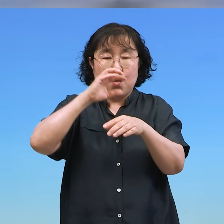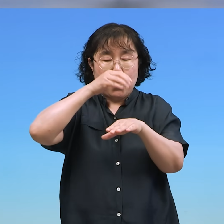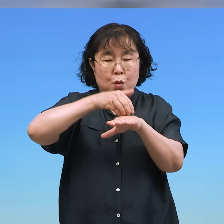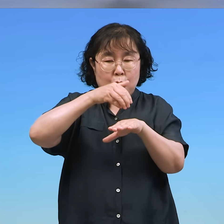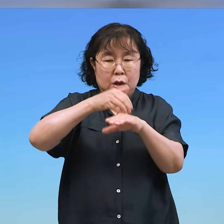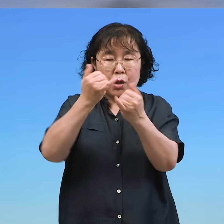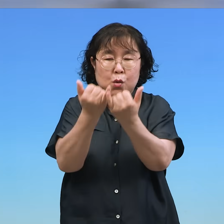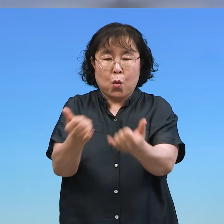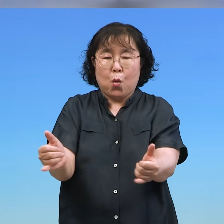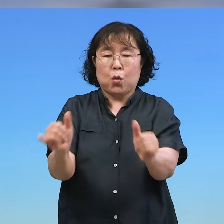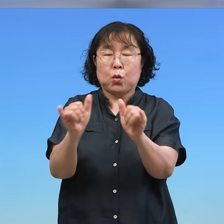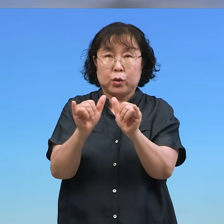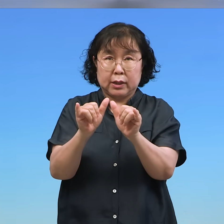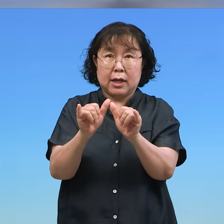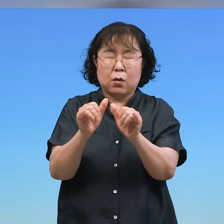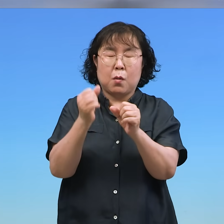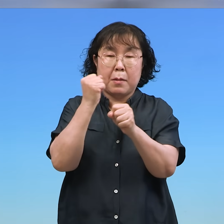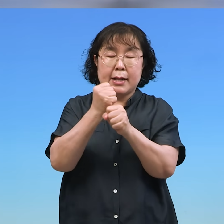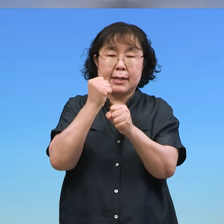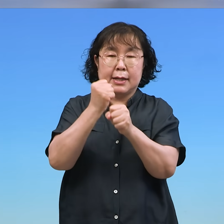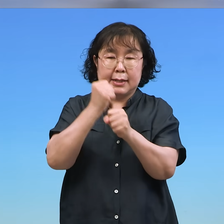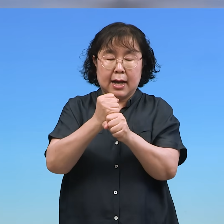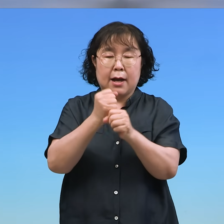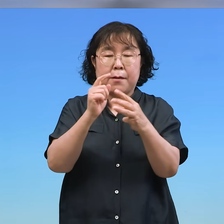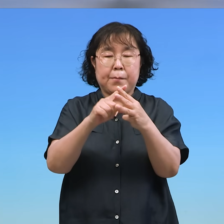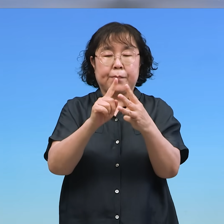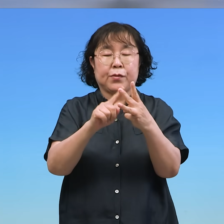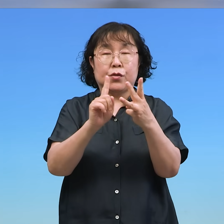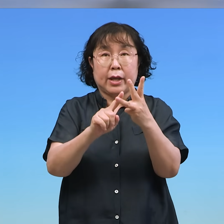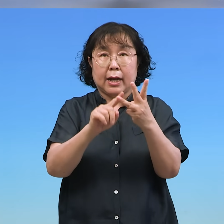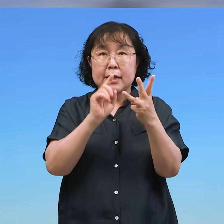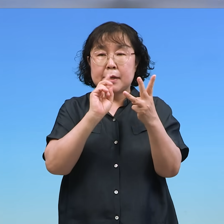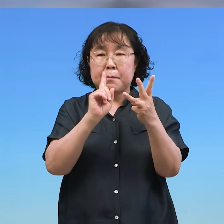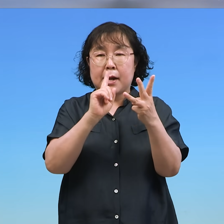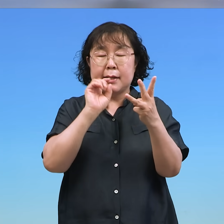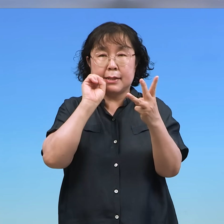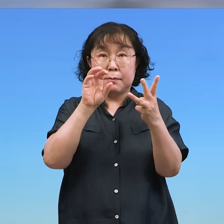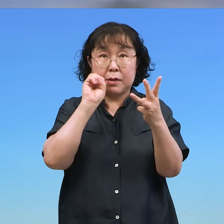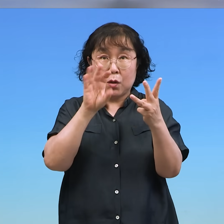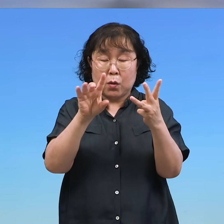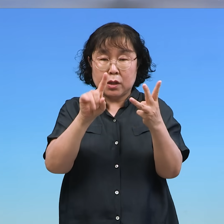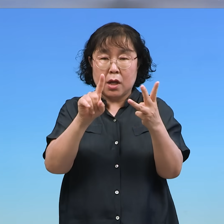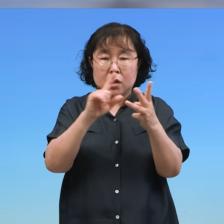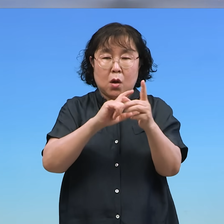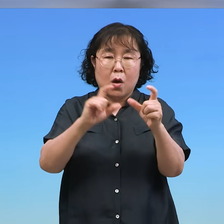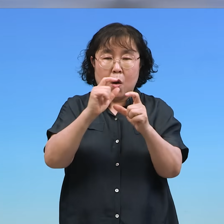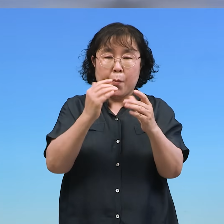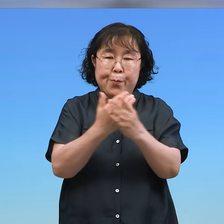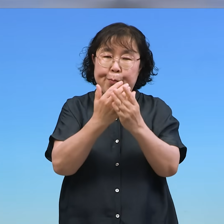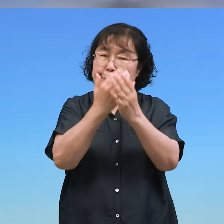말고 공동체, 교회적으로 이걸 이루어 가자. 이 세 가지를 말씀드리고는 더 이상 진도가 안